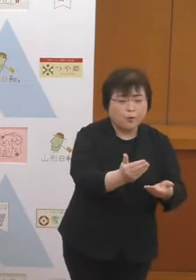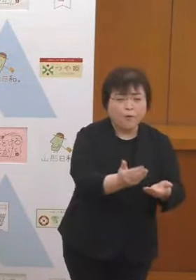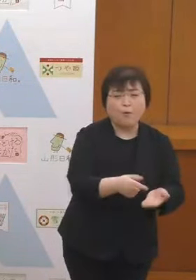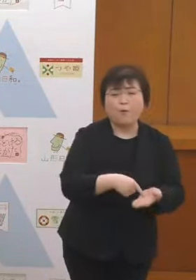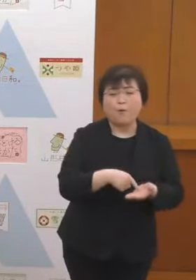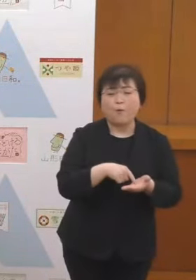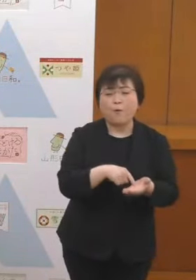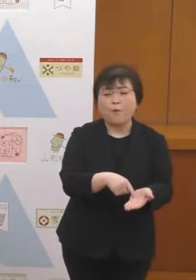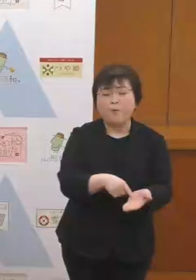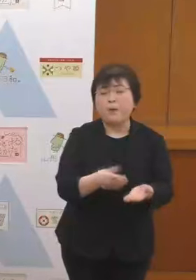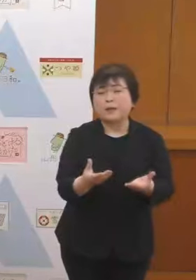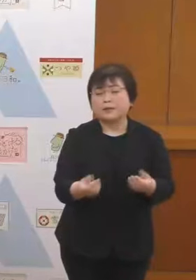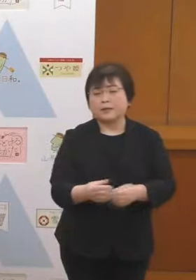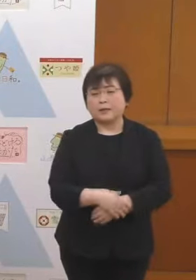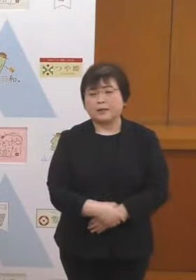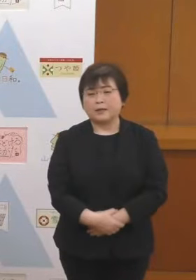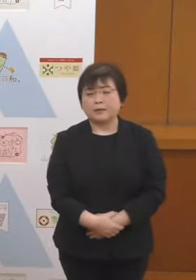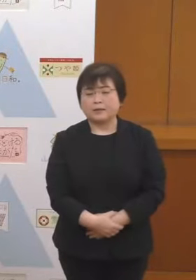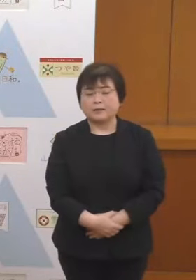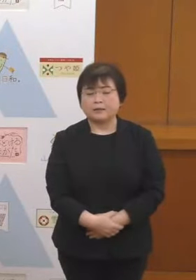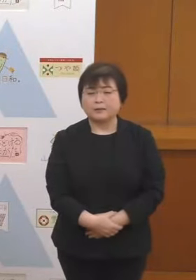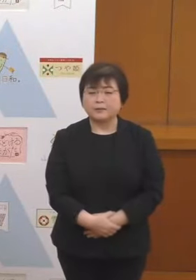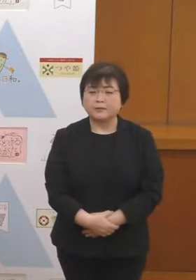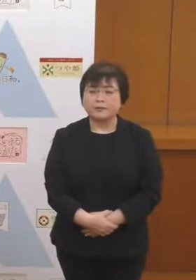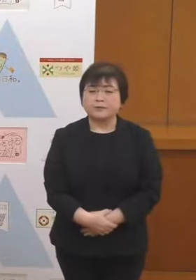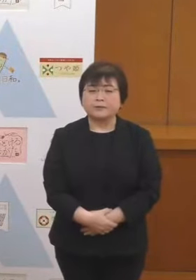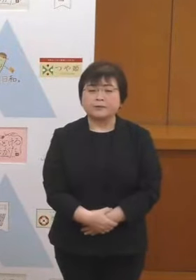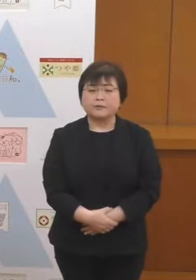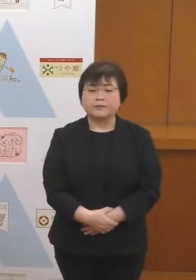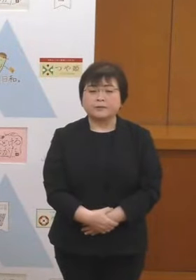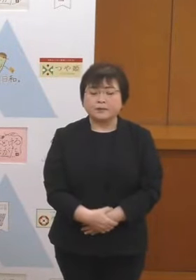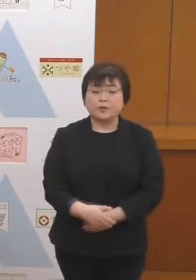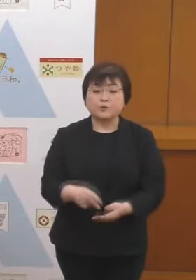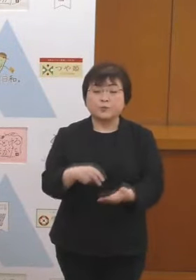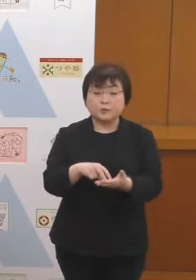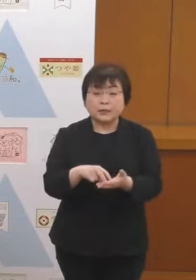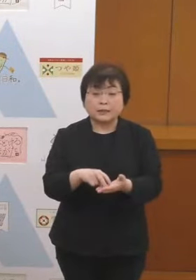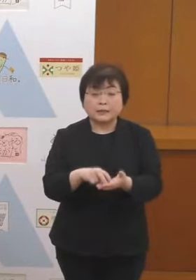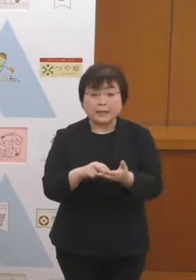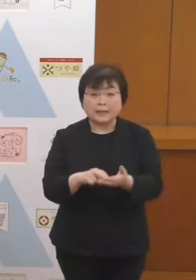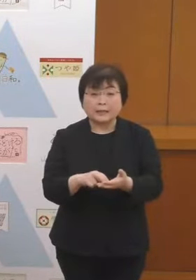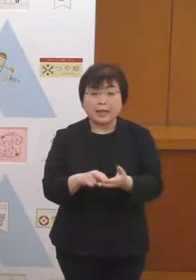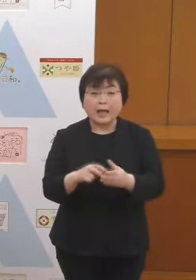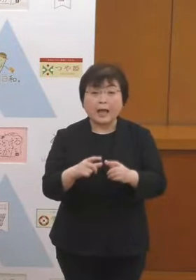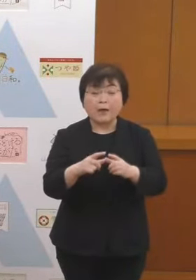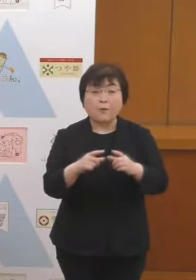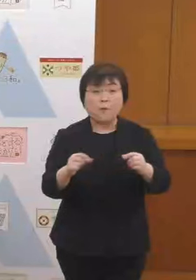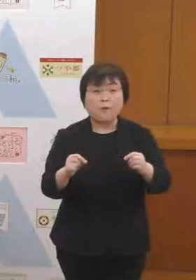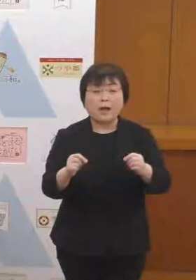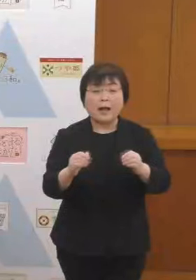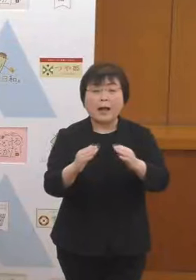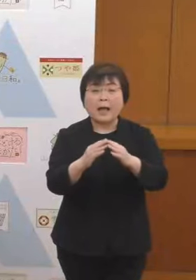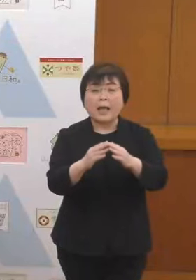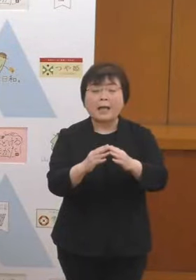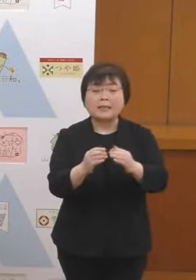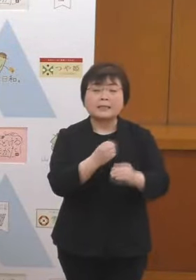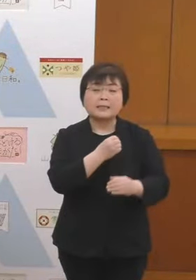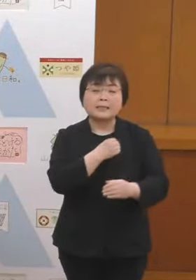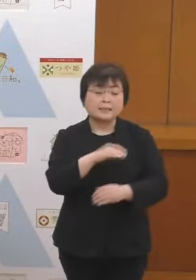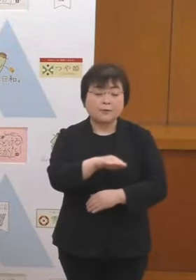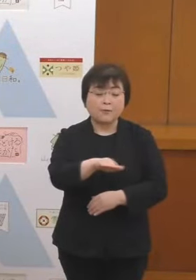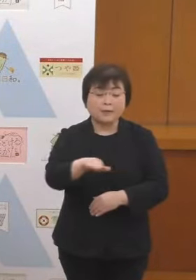たえまその場にですねあの出席されていた国会議員の先生方から